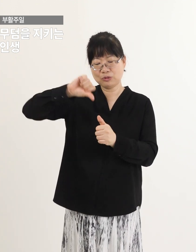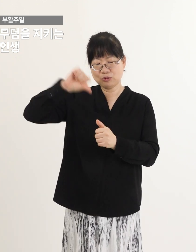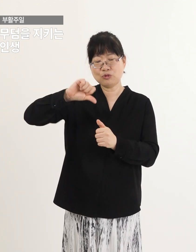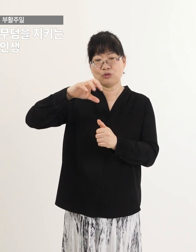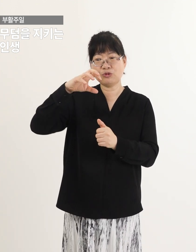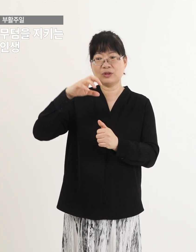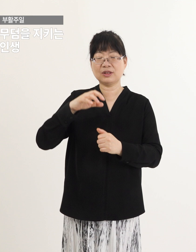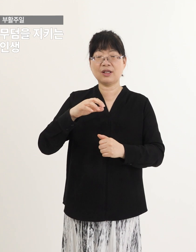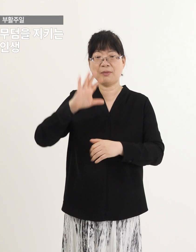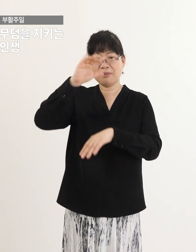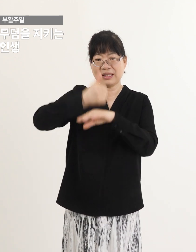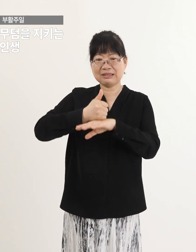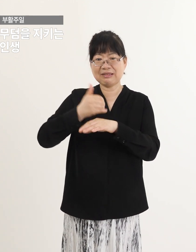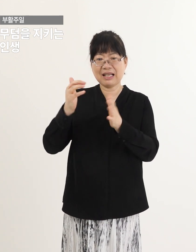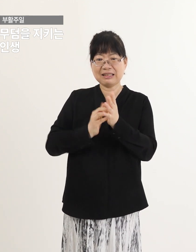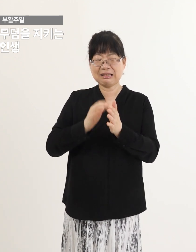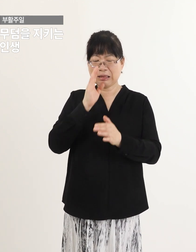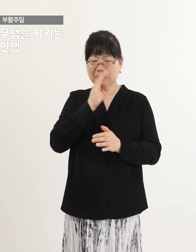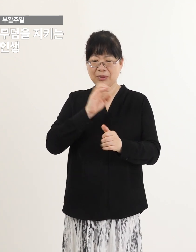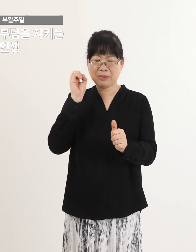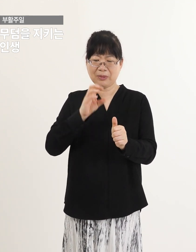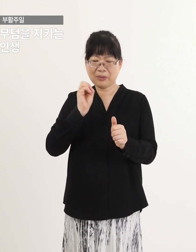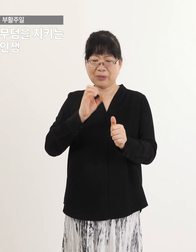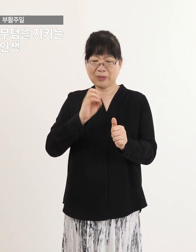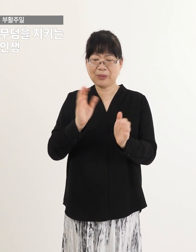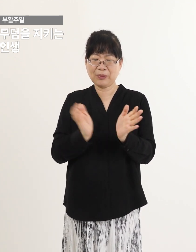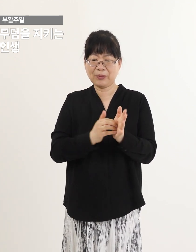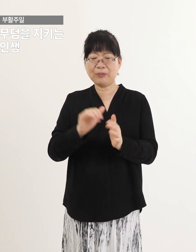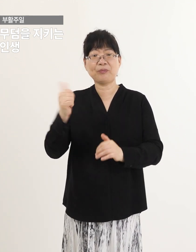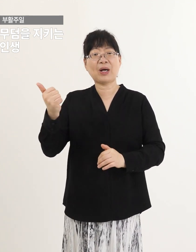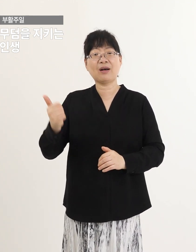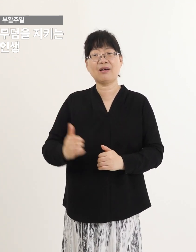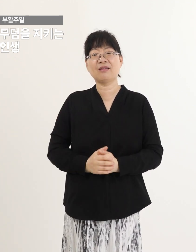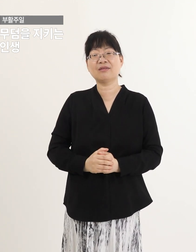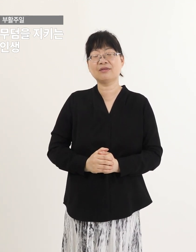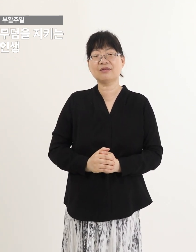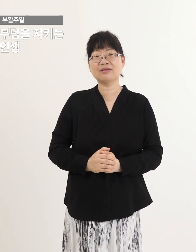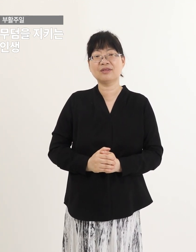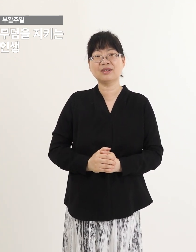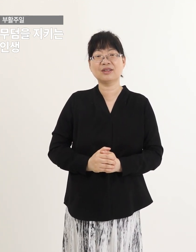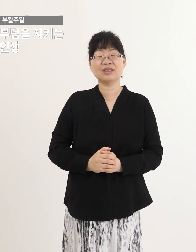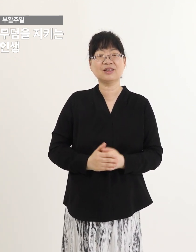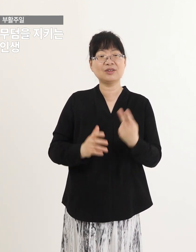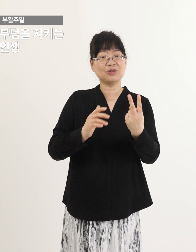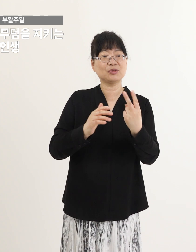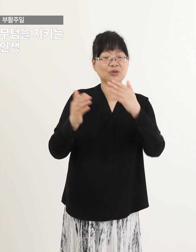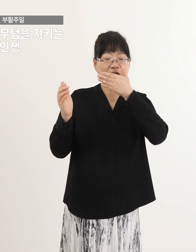끝까지 악담을 퍼붓고 죽어요. 뭐 어떻게 설명할 거예요?